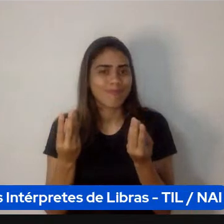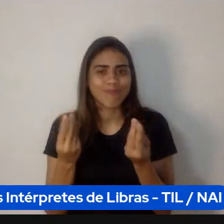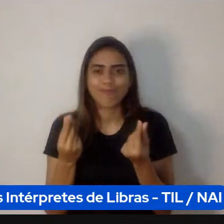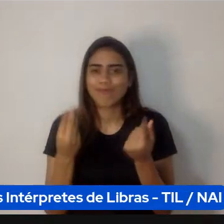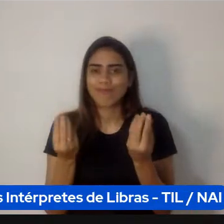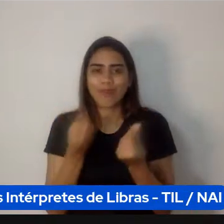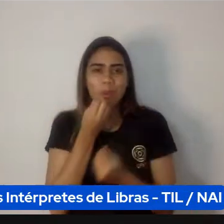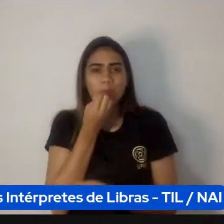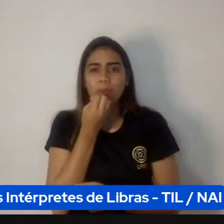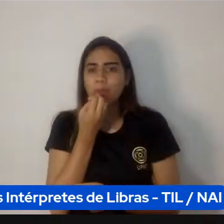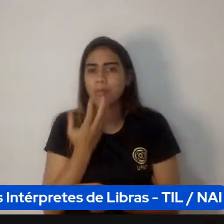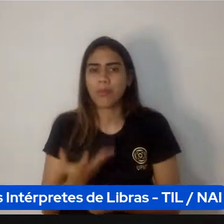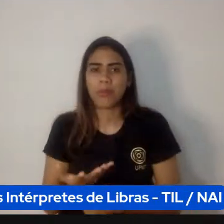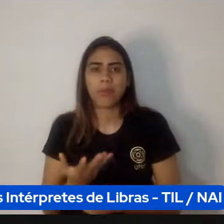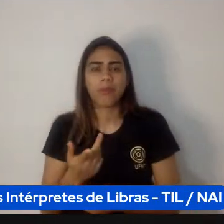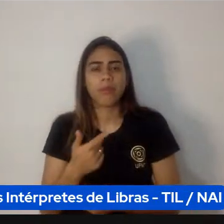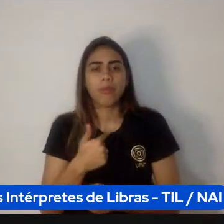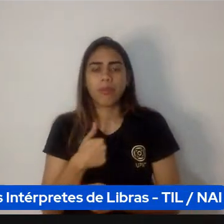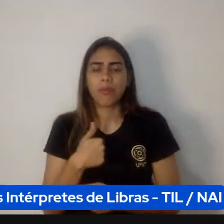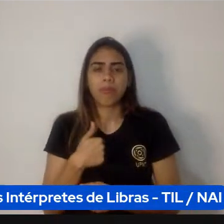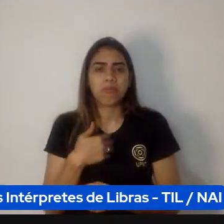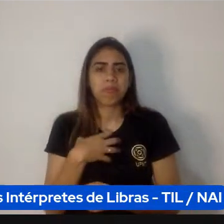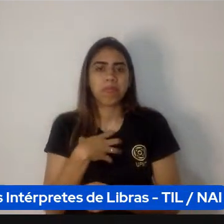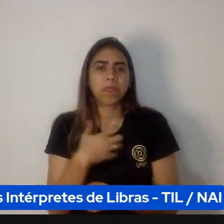Muito bom, muito bacana.